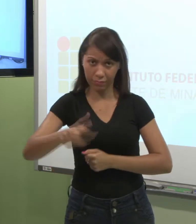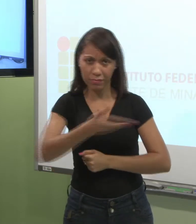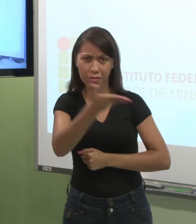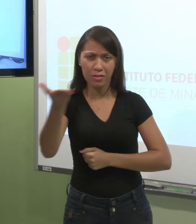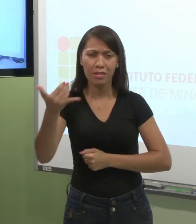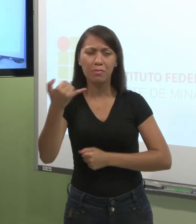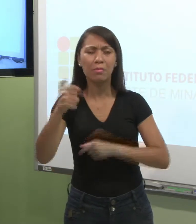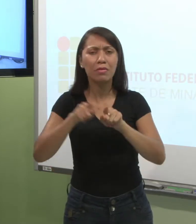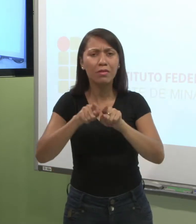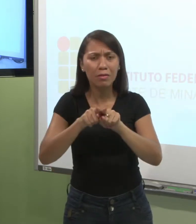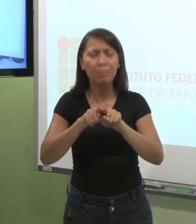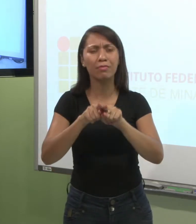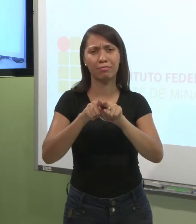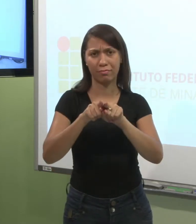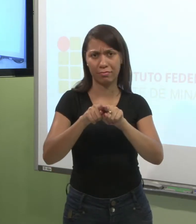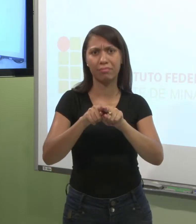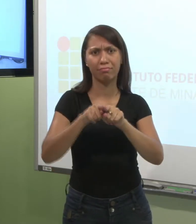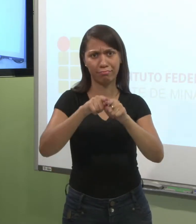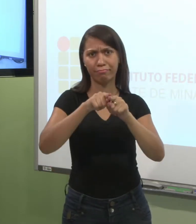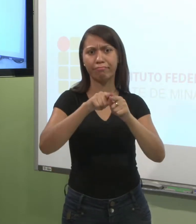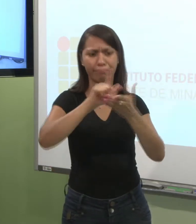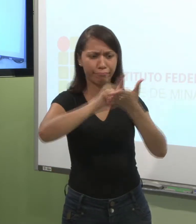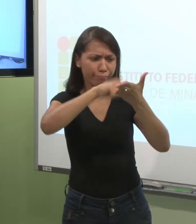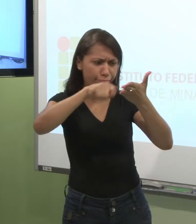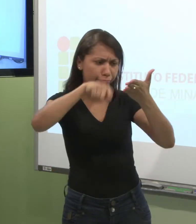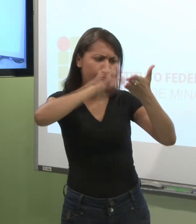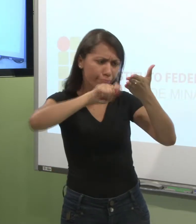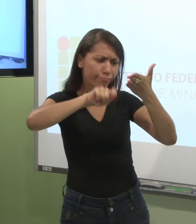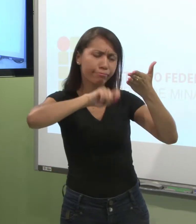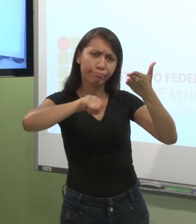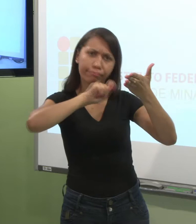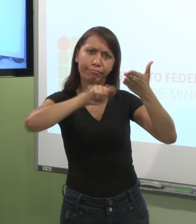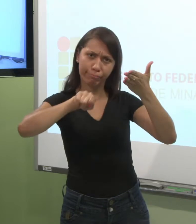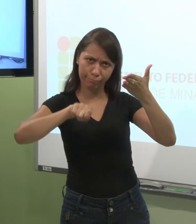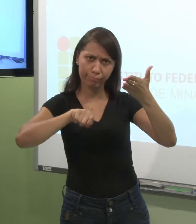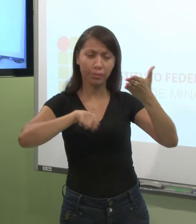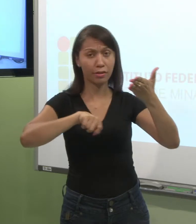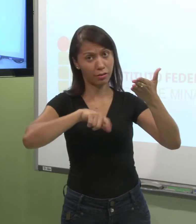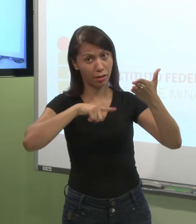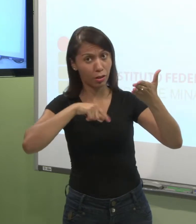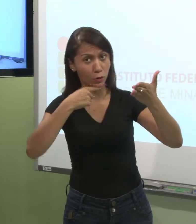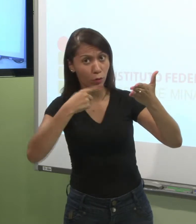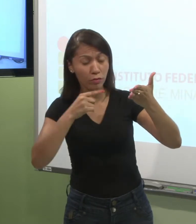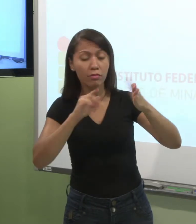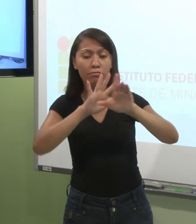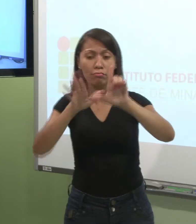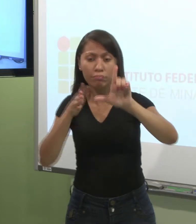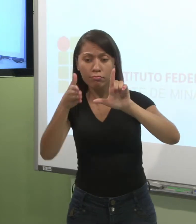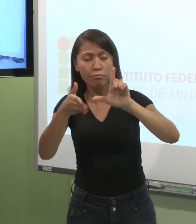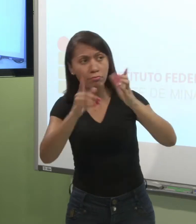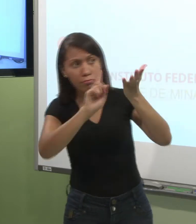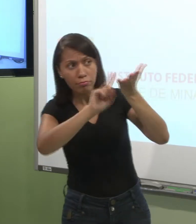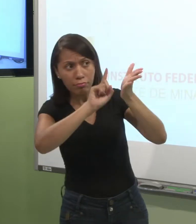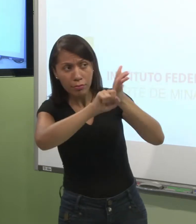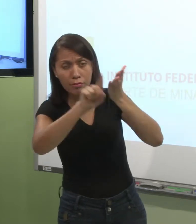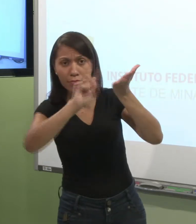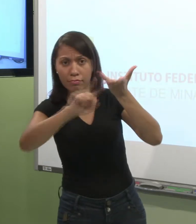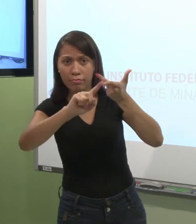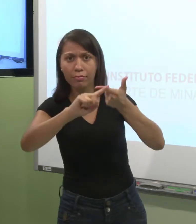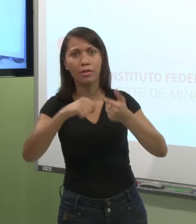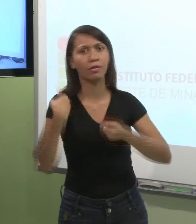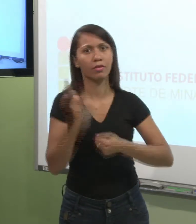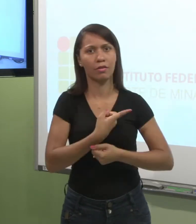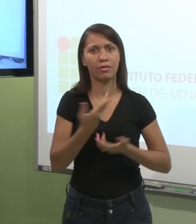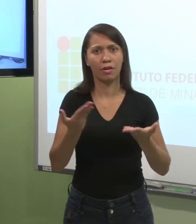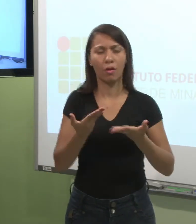peguem papel e caneta e anotem as dúvidas para posteriormente dialogarmos no Fórum Tira Dúvida. Lembrem-se de que estamos trabalhando